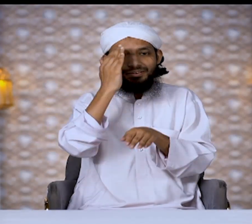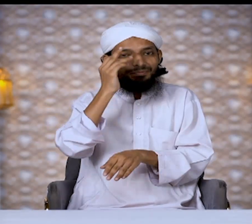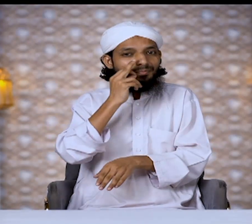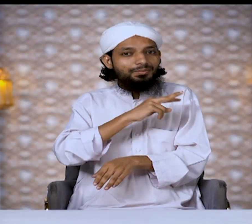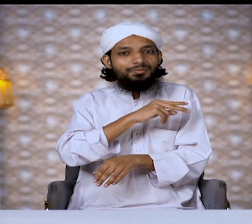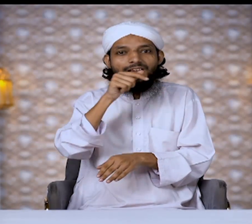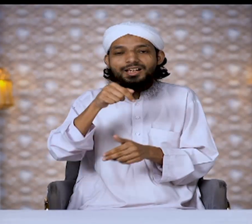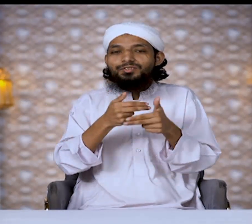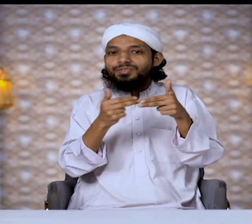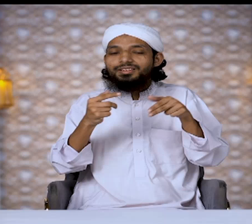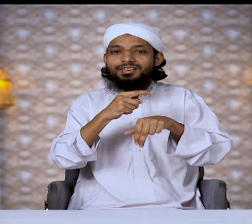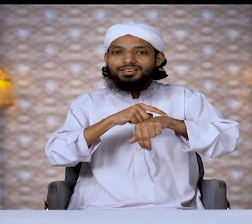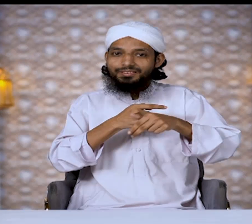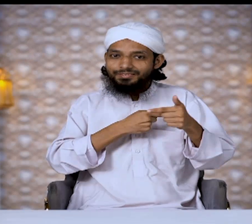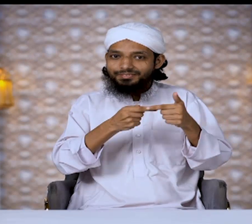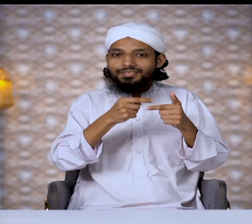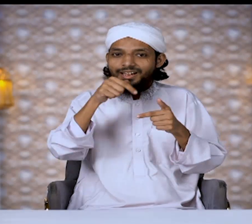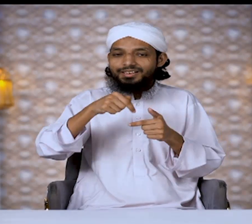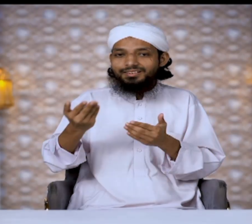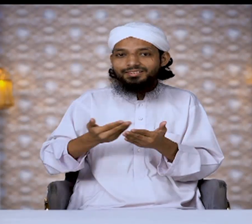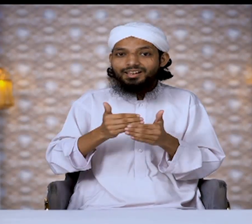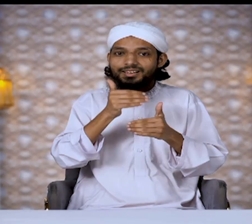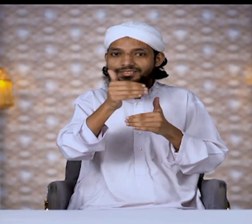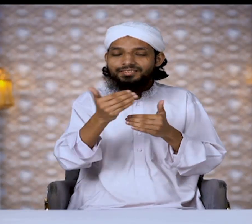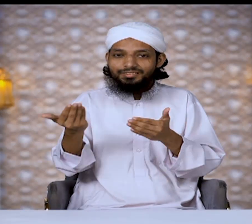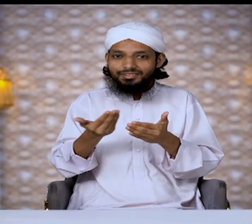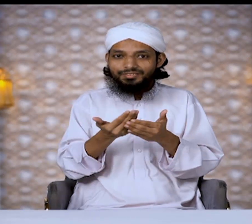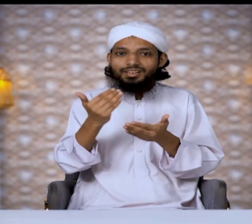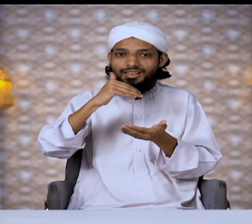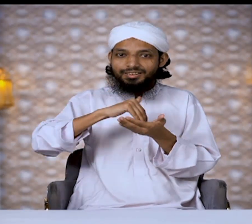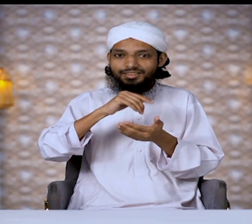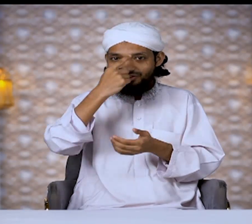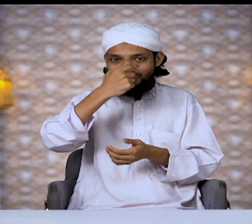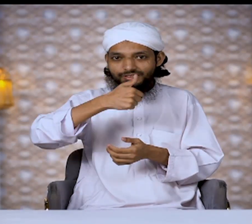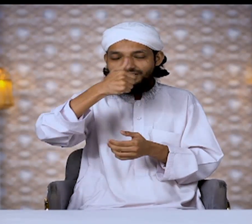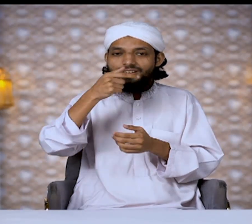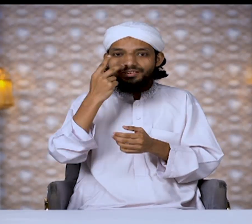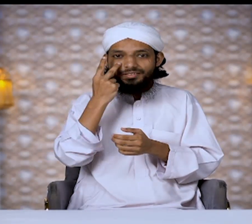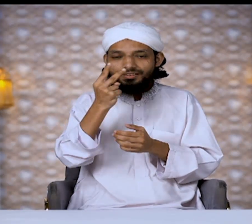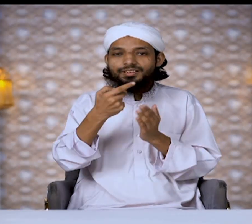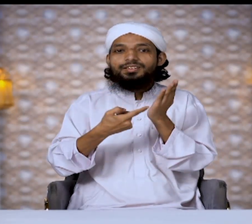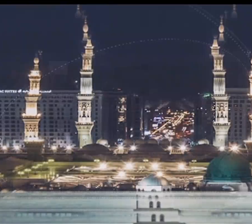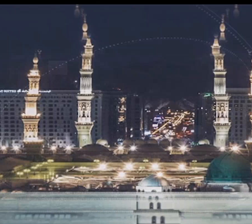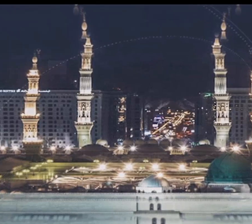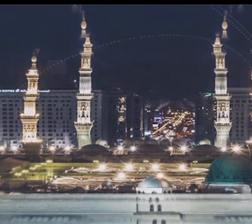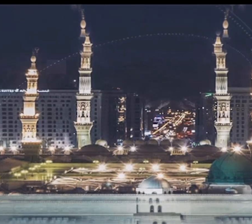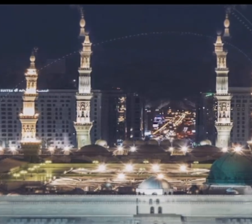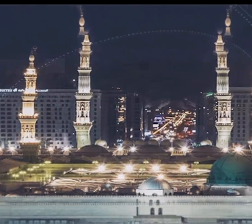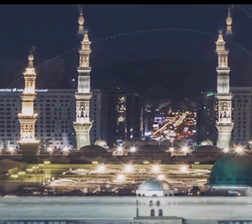آج کے پروگرام کا وقت اختتام کی طرف بڑھا ہے. آئندہ ایک نئے موضوع کے ساتھ حاضر ہوں گے، تب تک کے لیے اجازت دیجیے. دیکھتے رہیے مدنی چینل. صلو علی